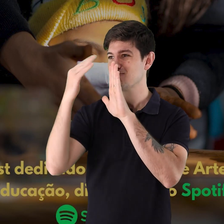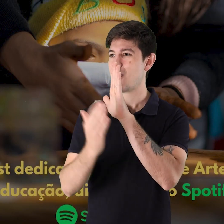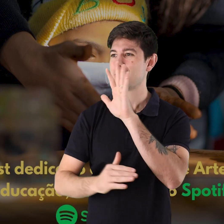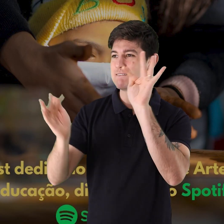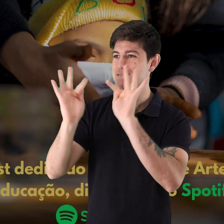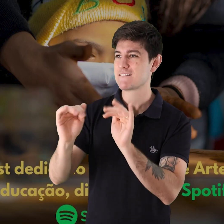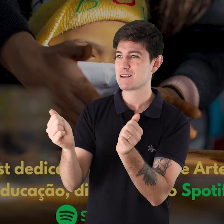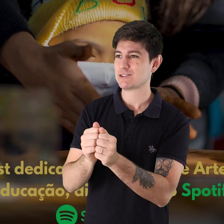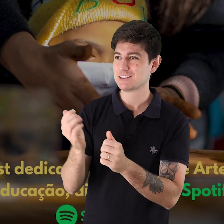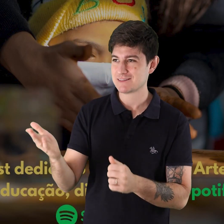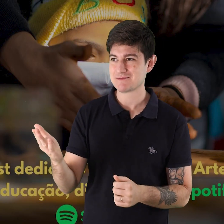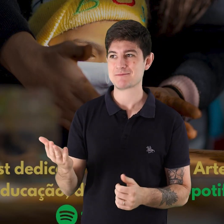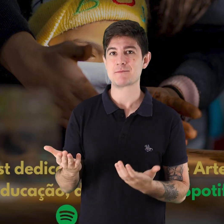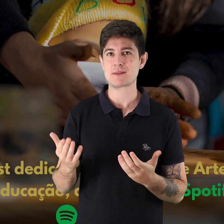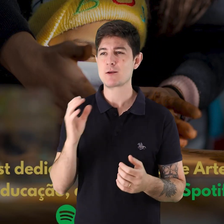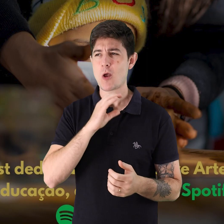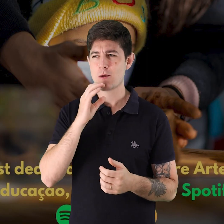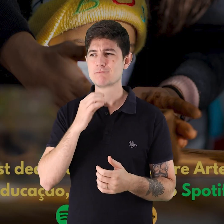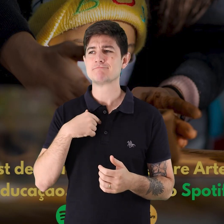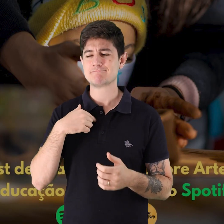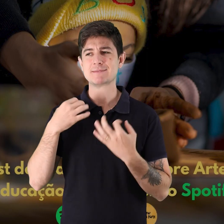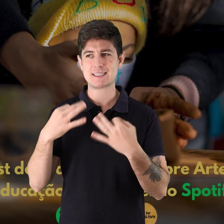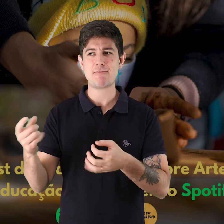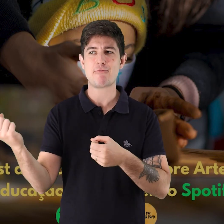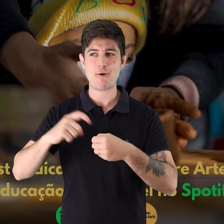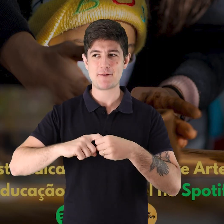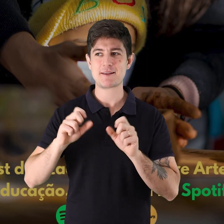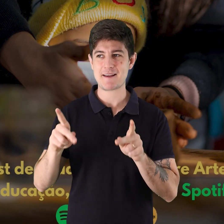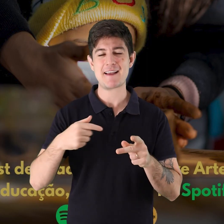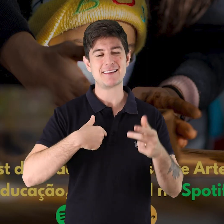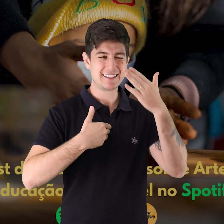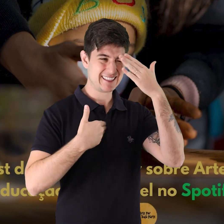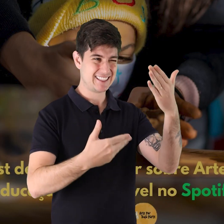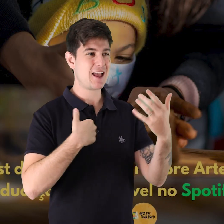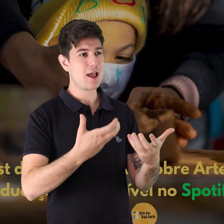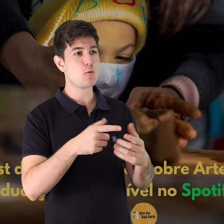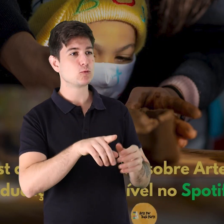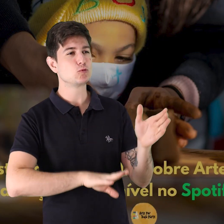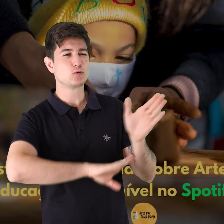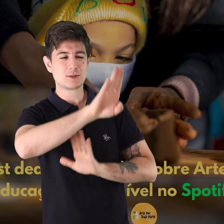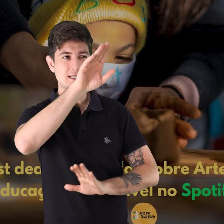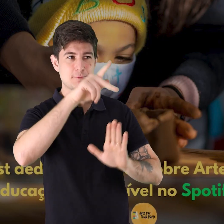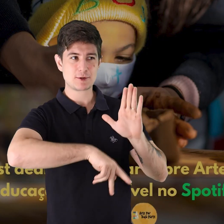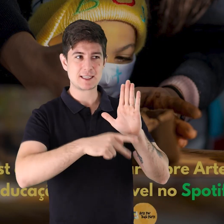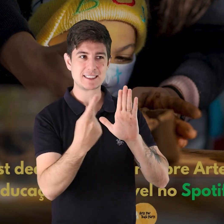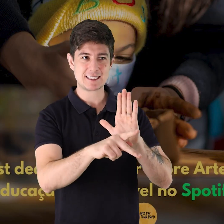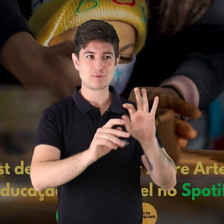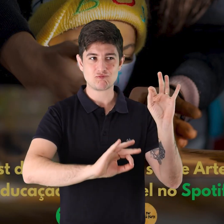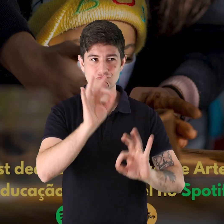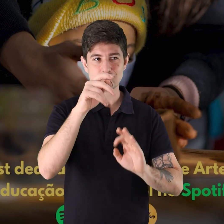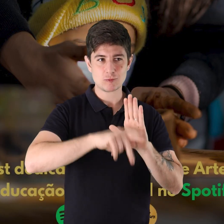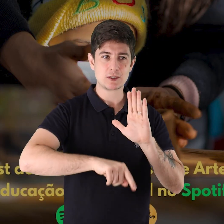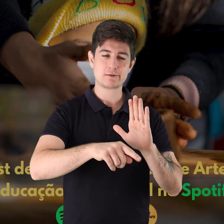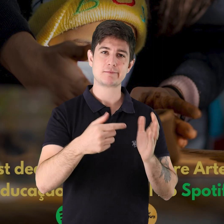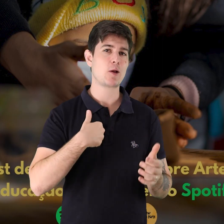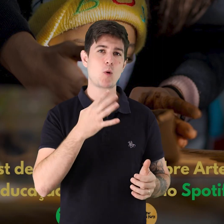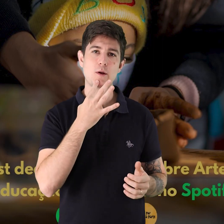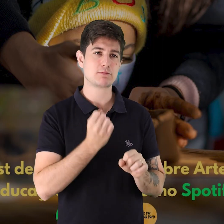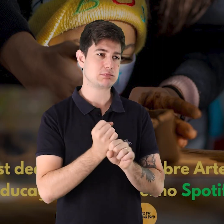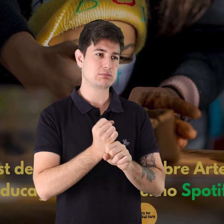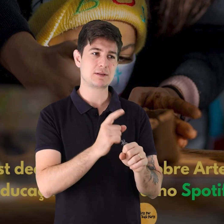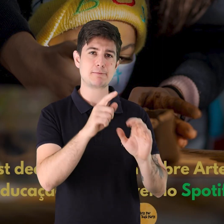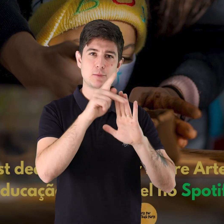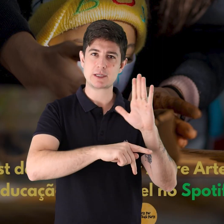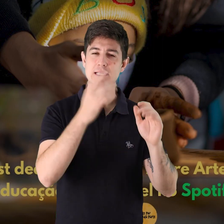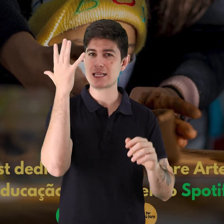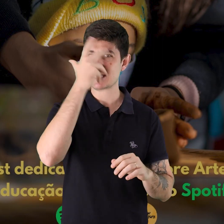honra ter você aqui e vai voltar com certeza. Obrigada, eu que agradeço, Patrícia. Desejo muito sucesso para esse projeto que você tem. Eu conheço aí há